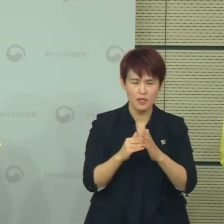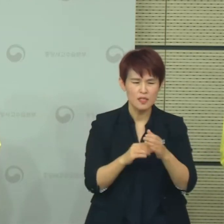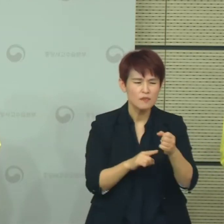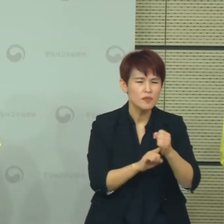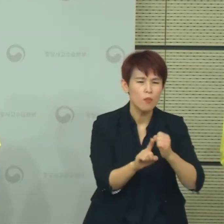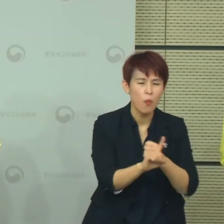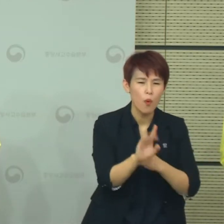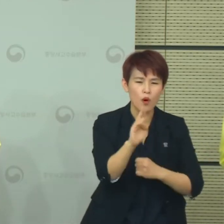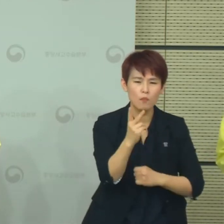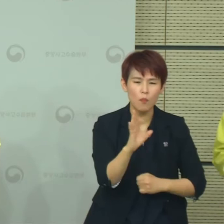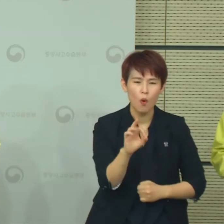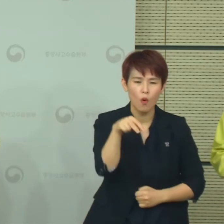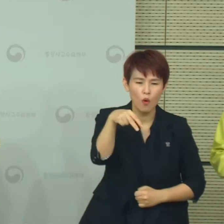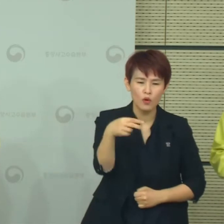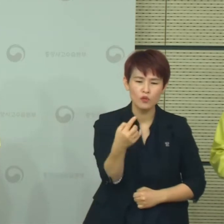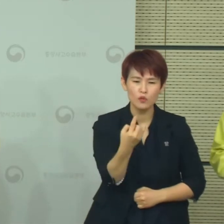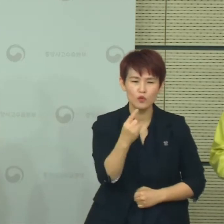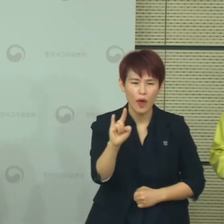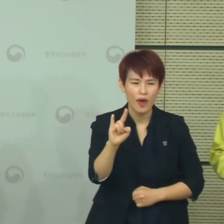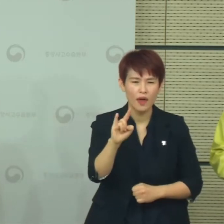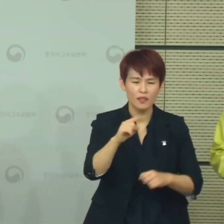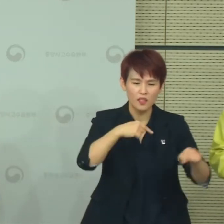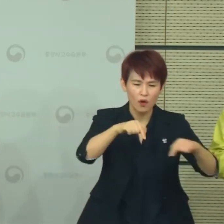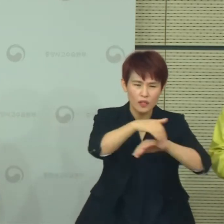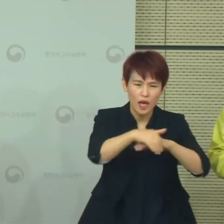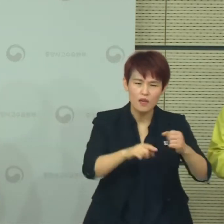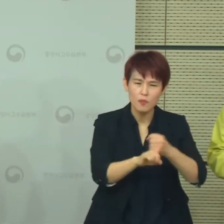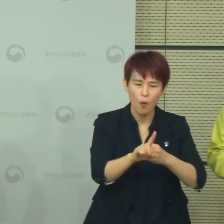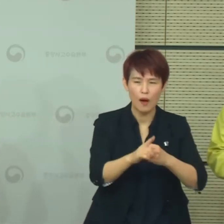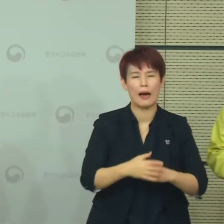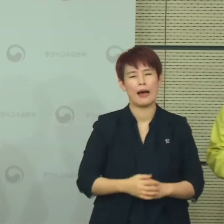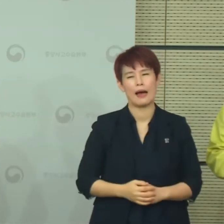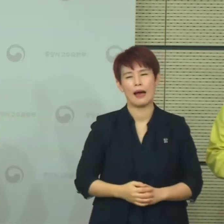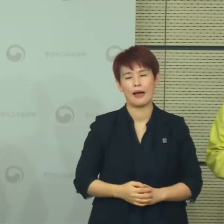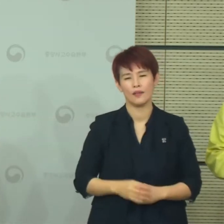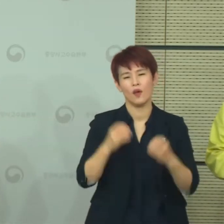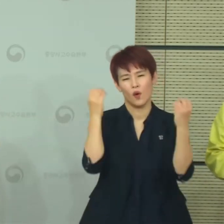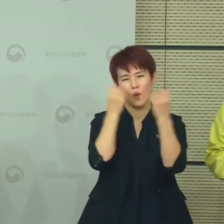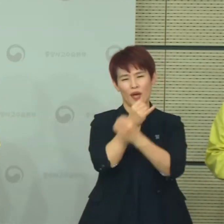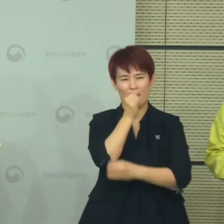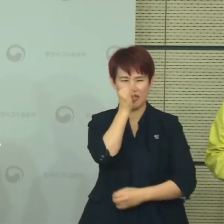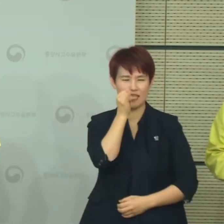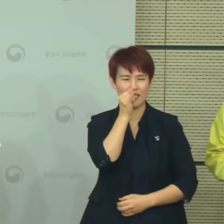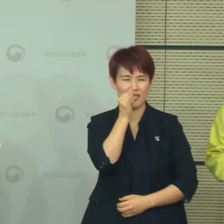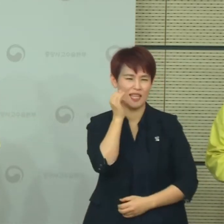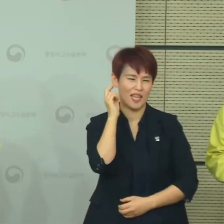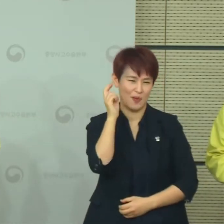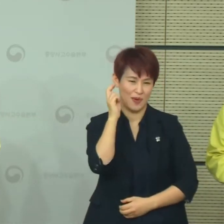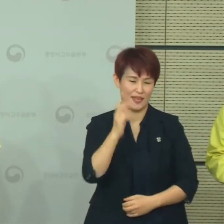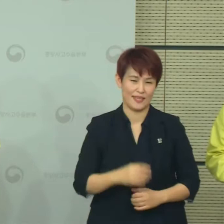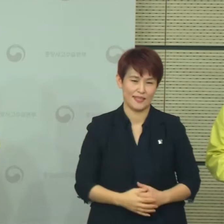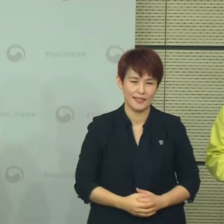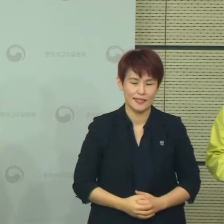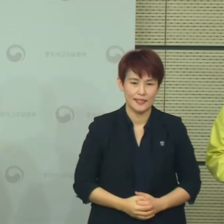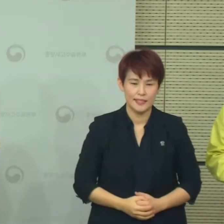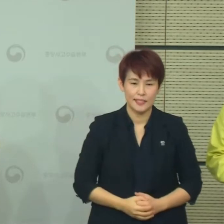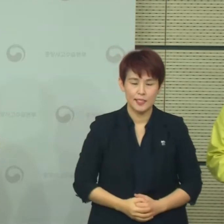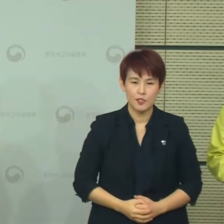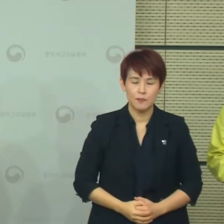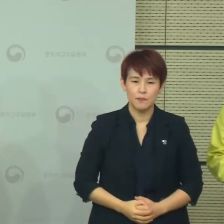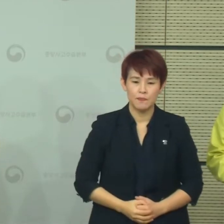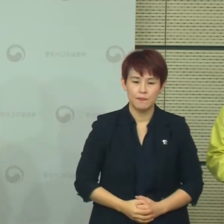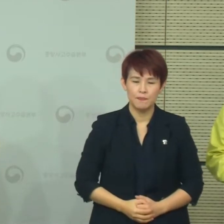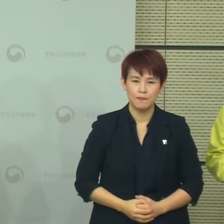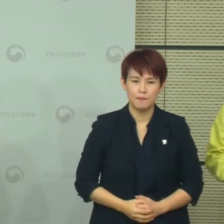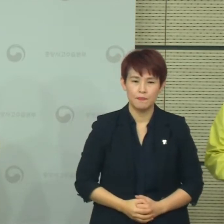뭔지 궁금합니다. 예, 일부 좀 오해의 소지가 있는 부분입니다. 먼저